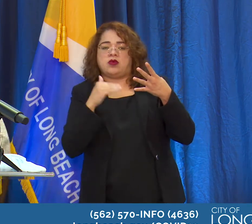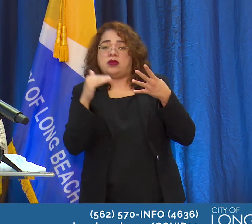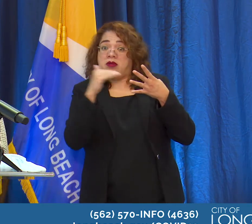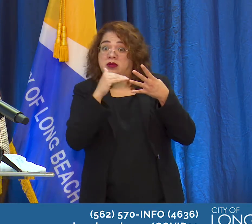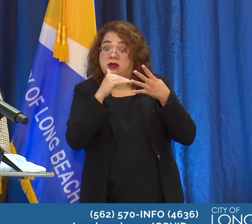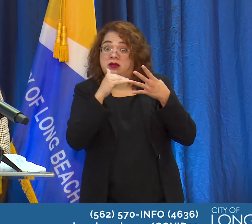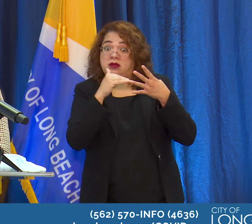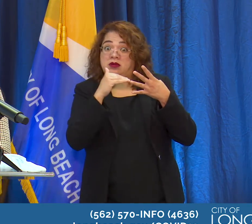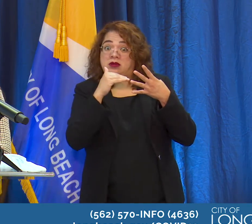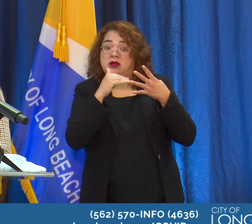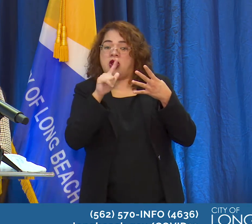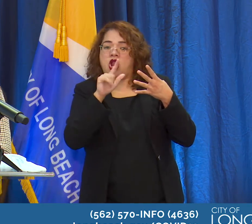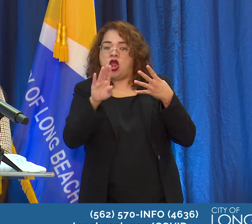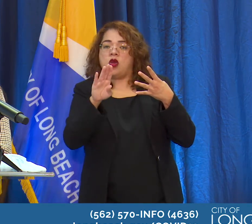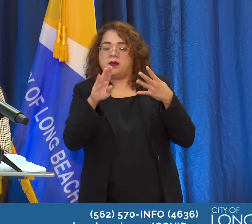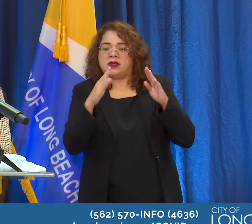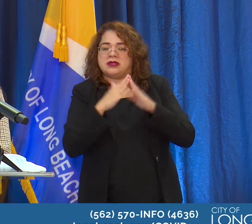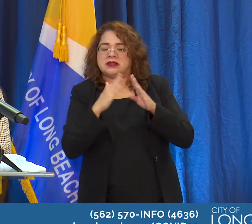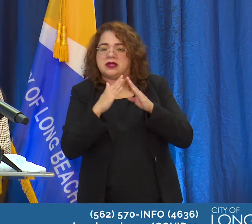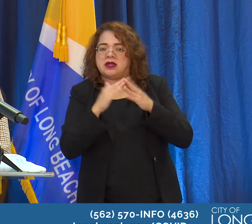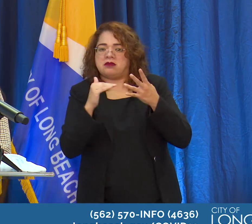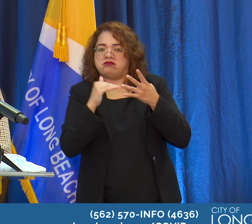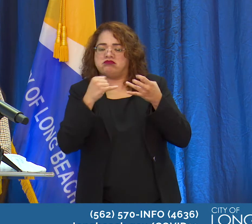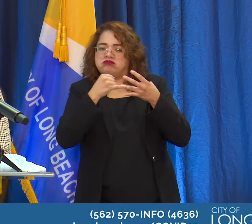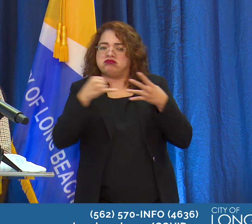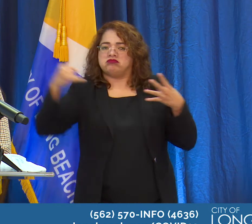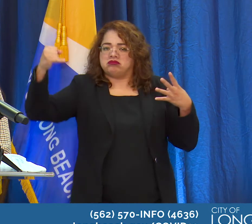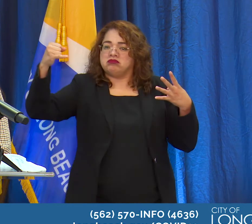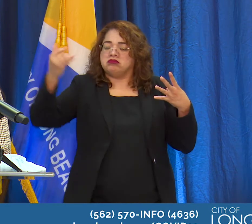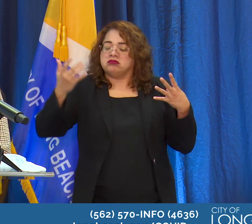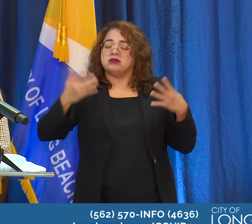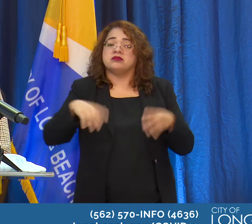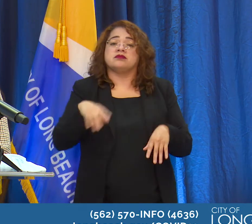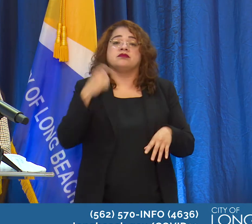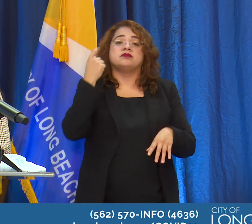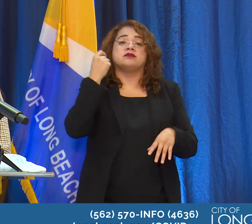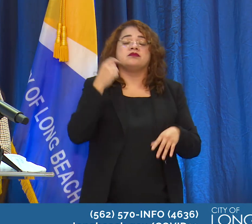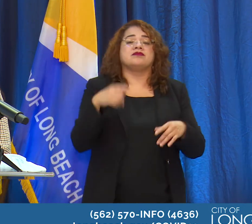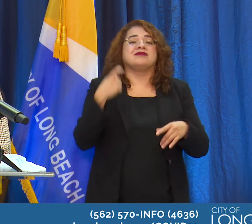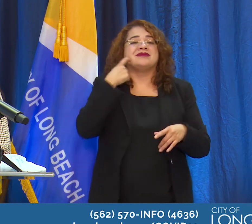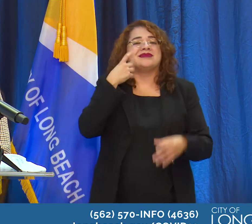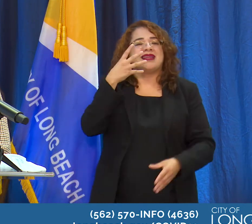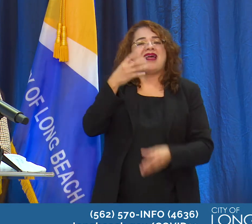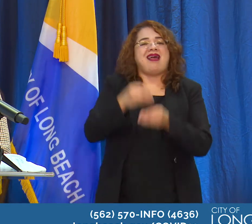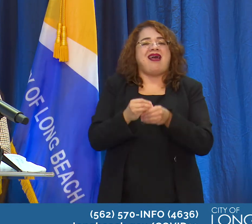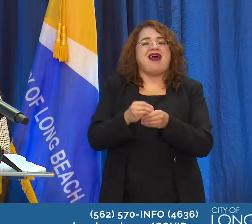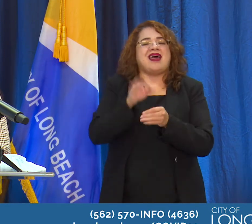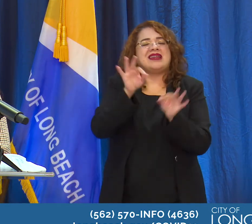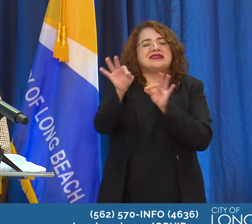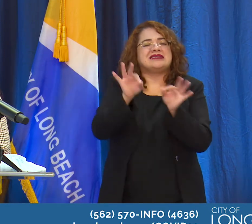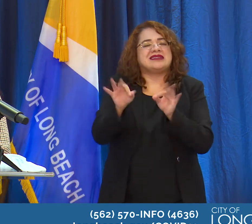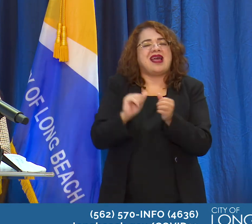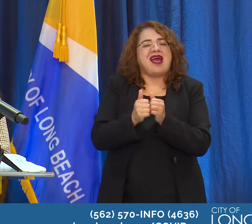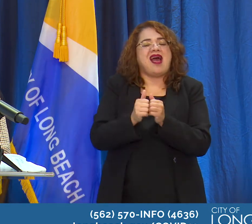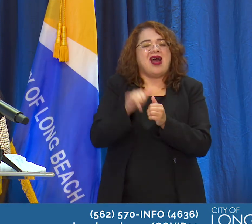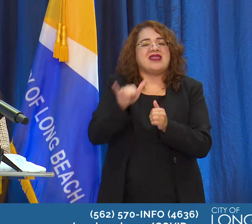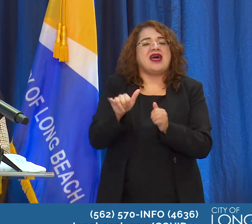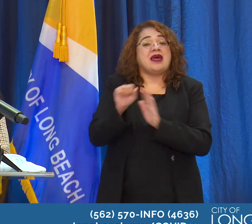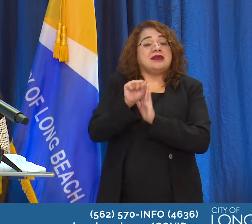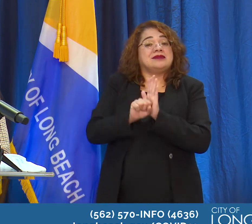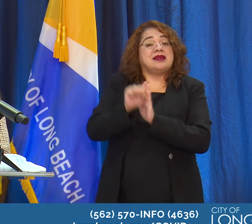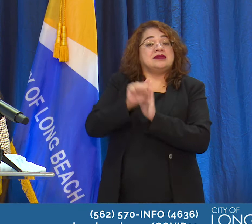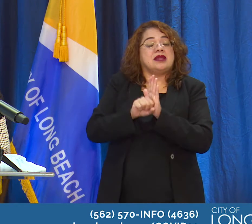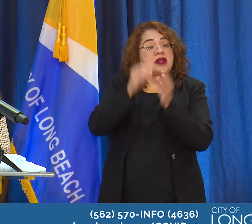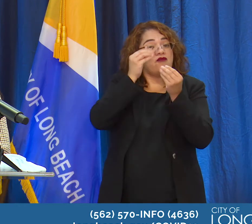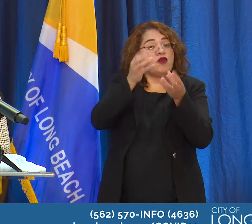Queremos también mencionar que se agregó una nueva parte al panel con nuestros indicadores de estado que estamos hablando ahorita.